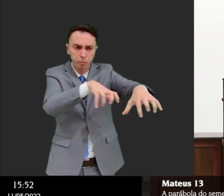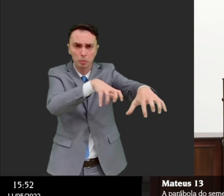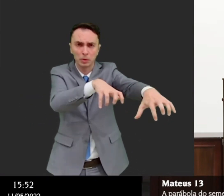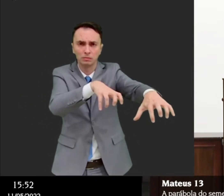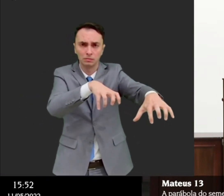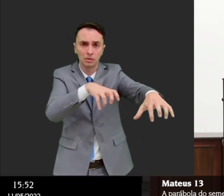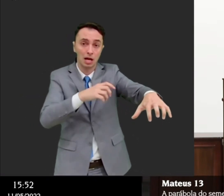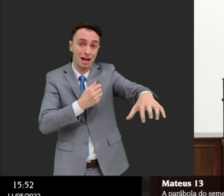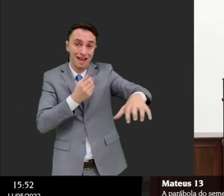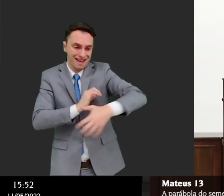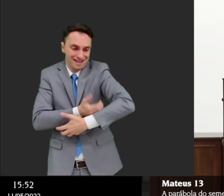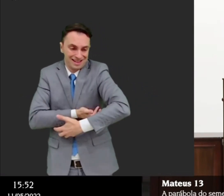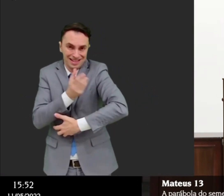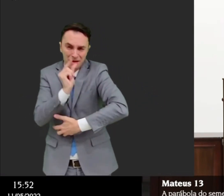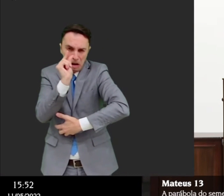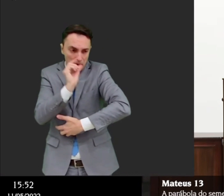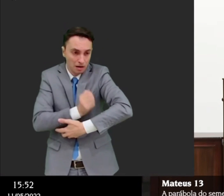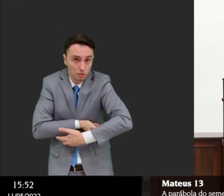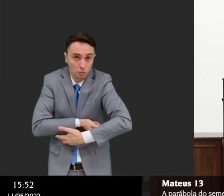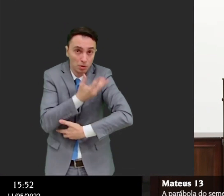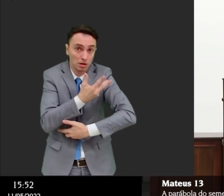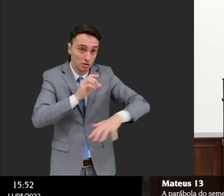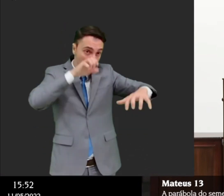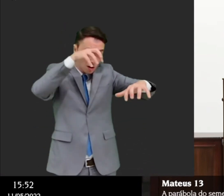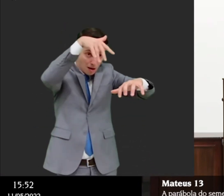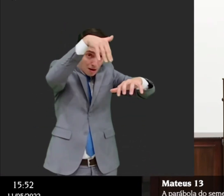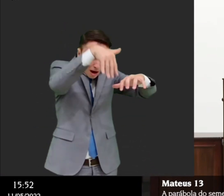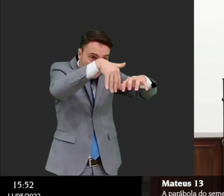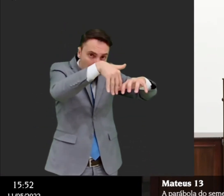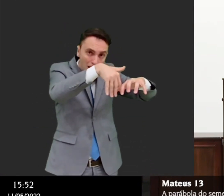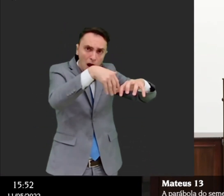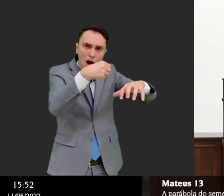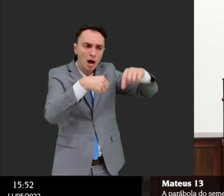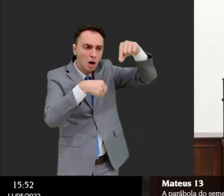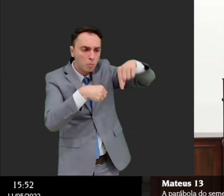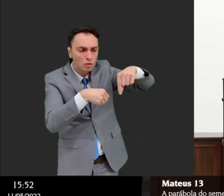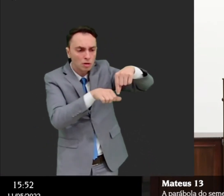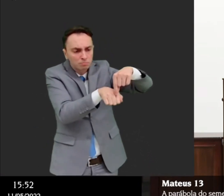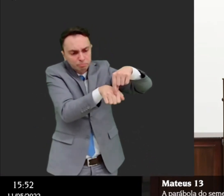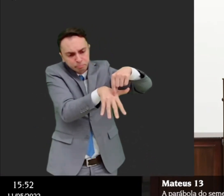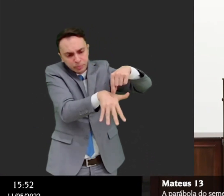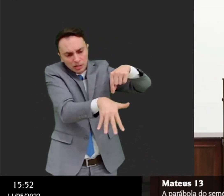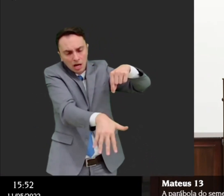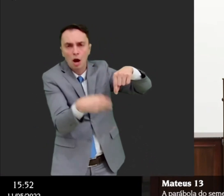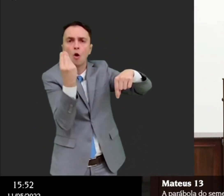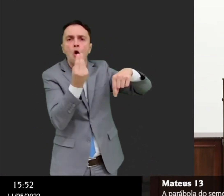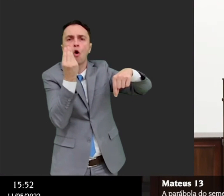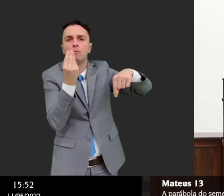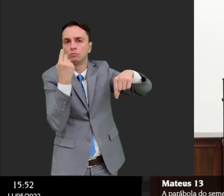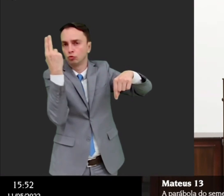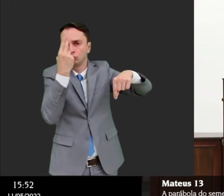criar raiz. E o Senhor diz, esses são aqueles, logo nasceu, mas não tinha terra